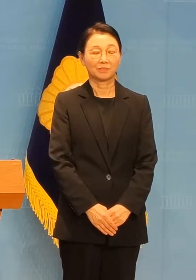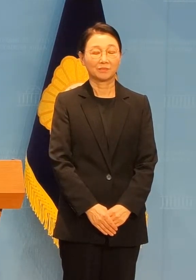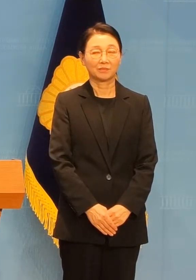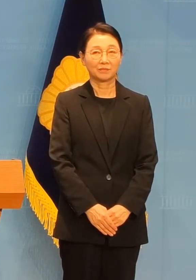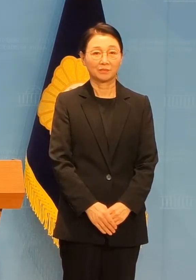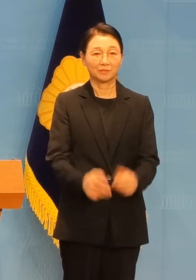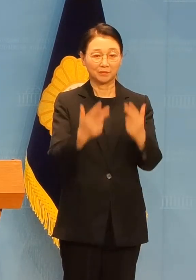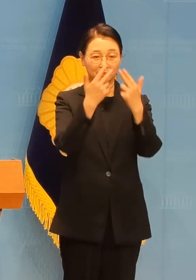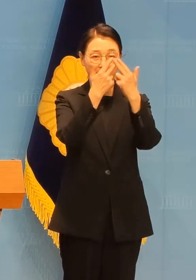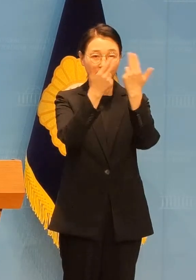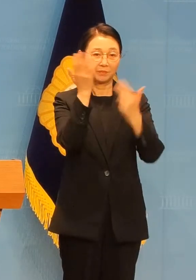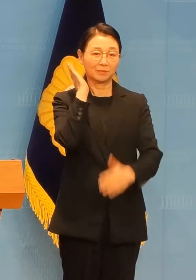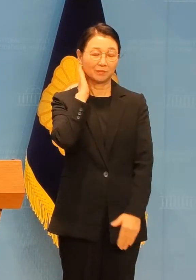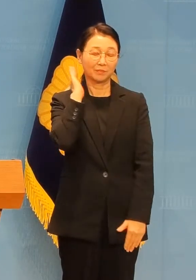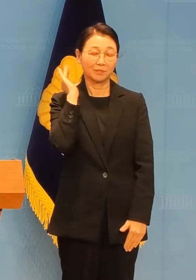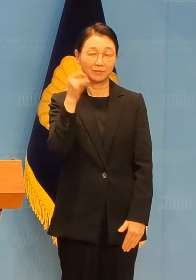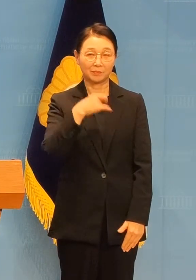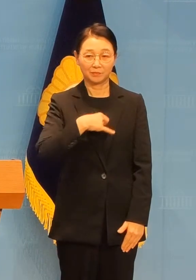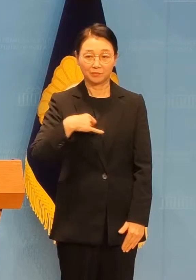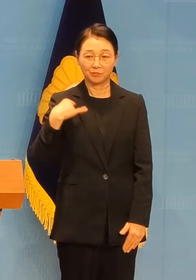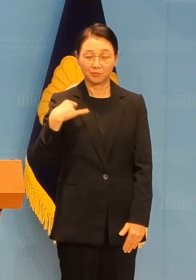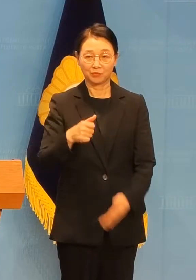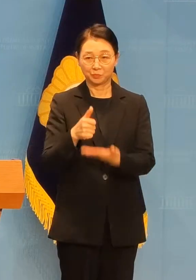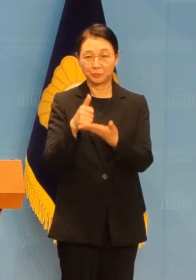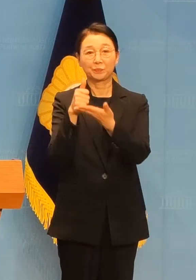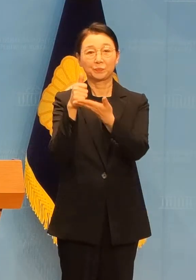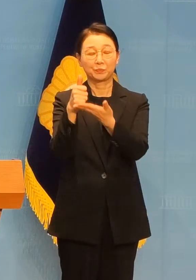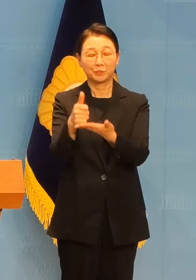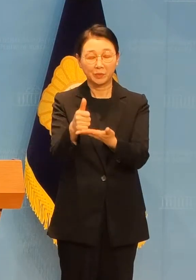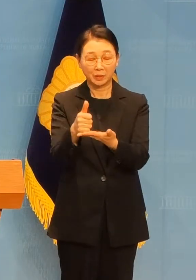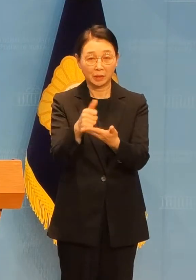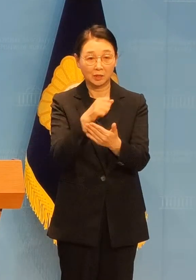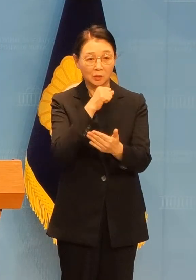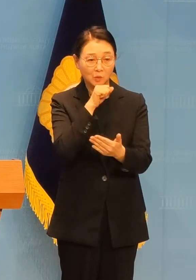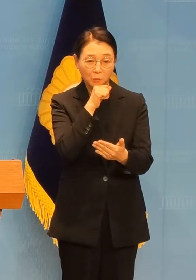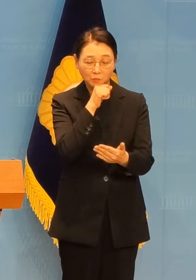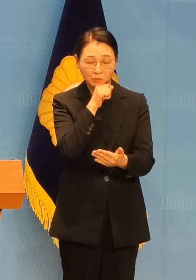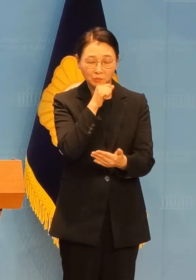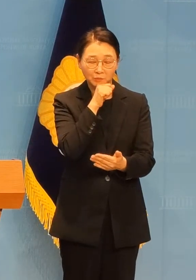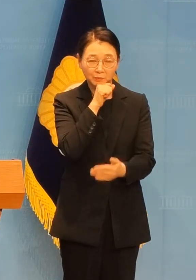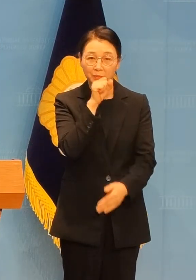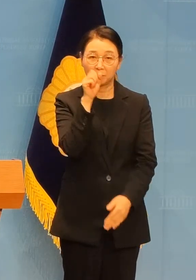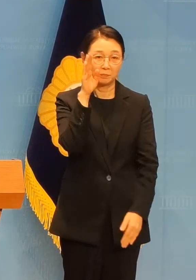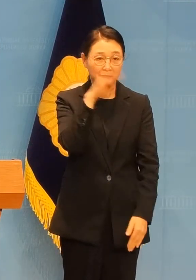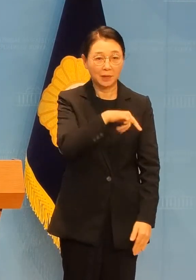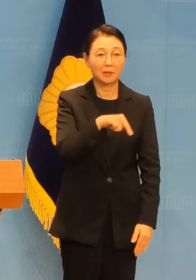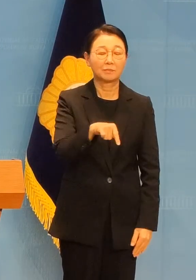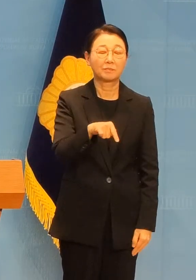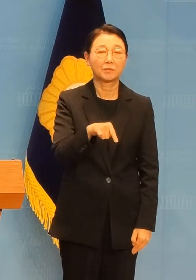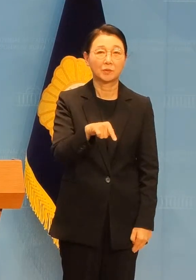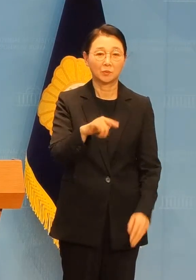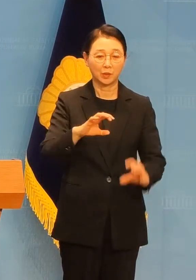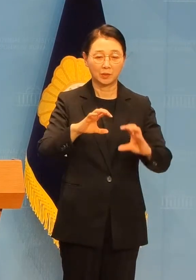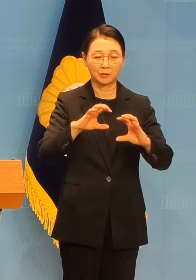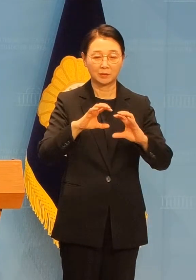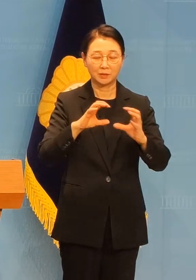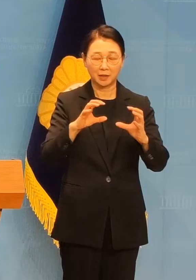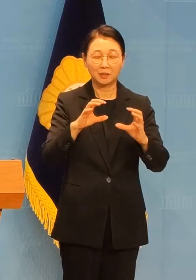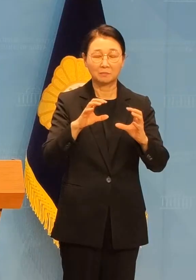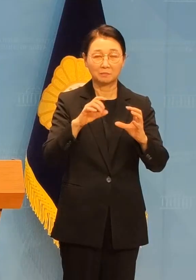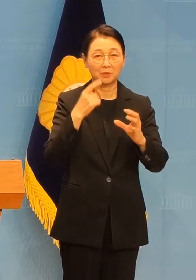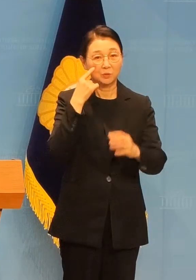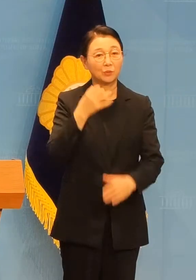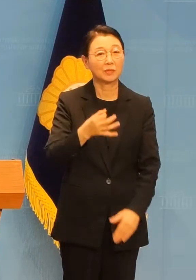이재명 대통령의 방중 성적표는 처참합니다. 국격과 안보를 통째로 갖다 바친